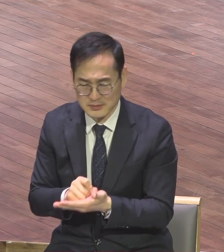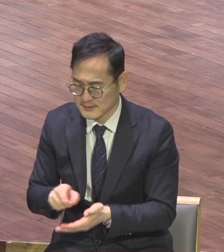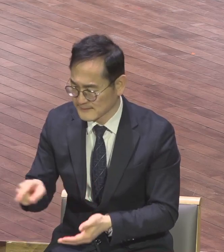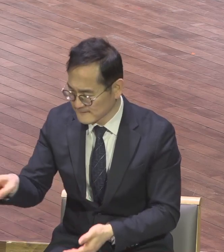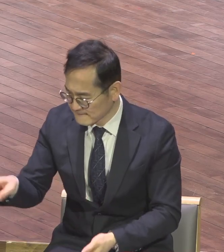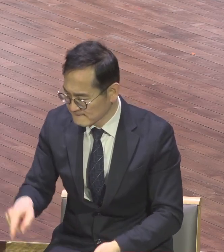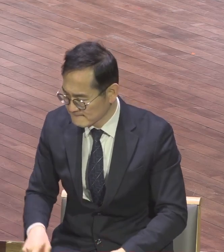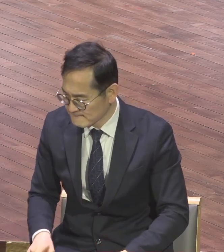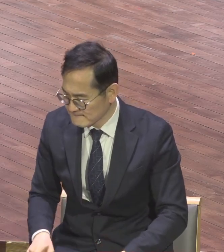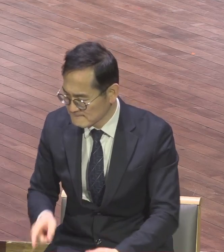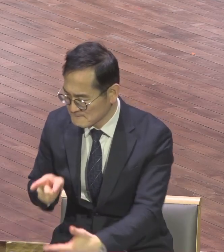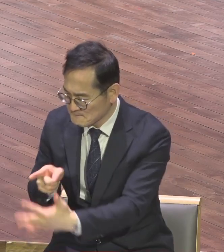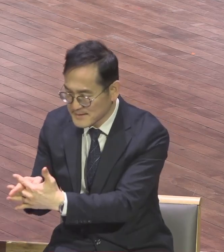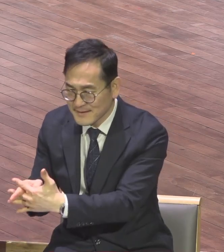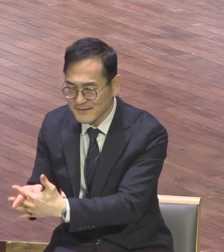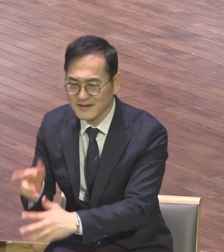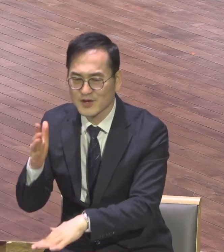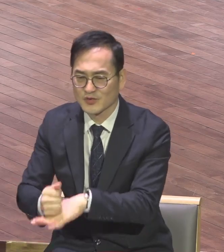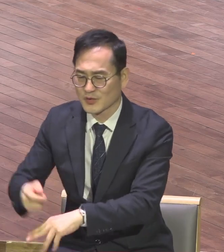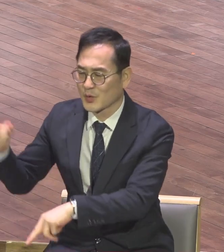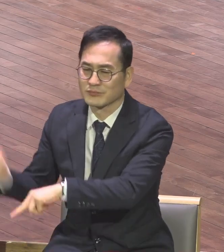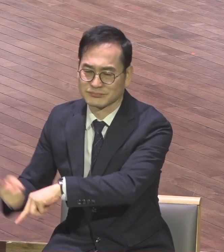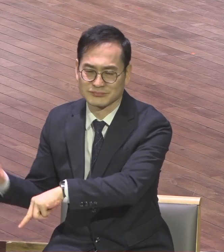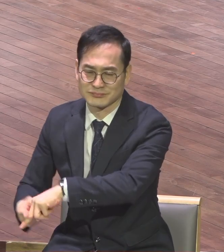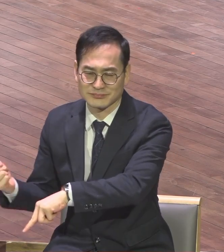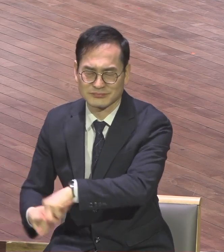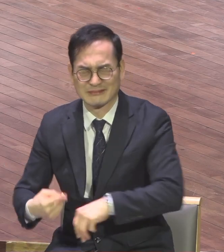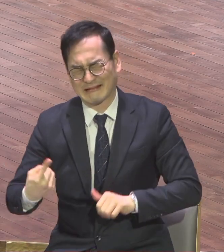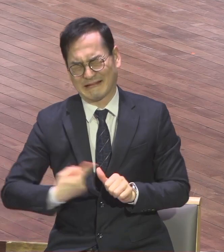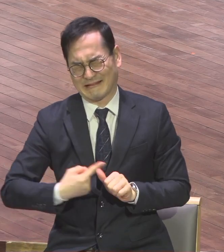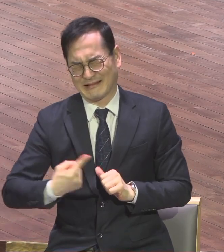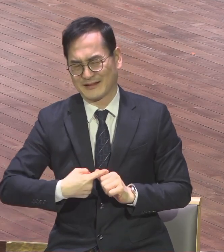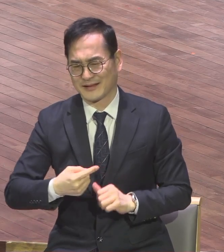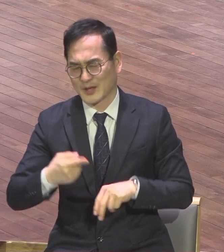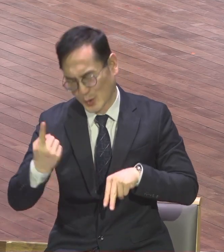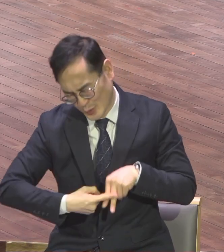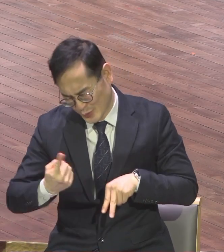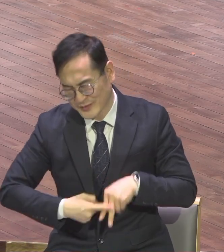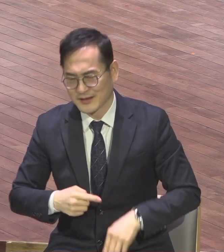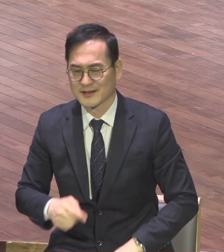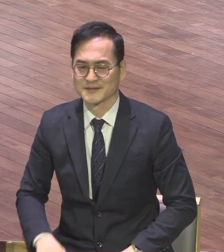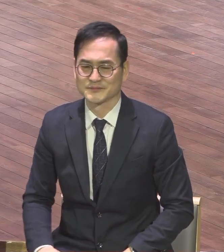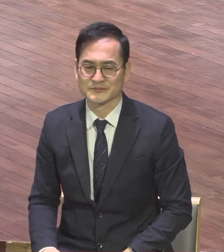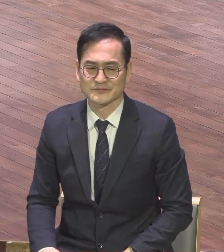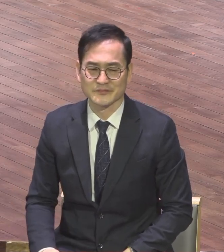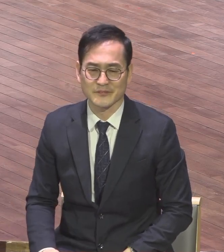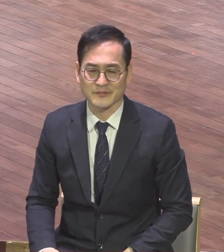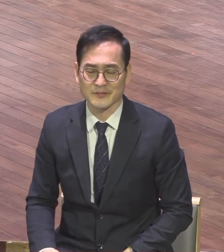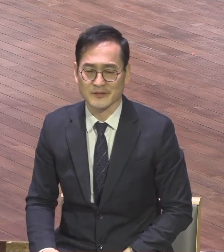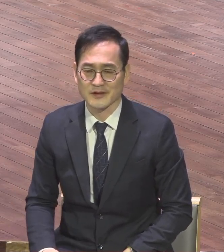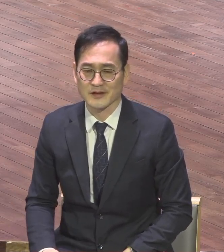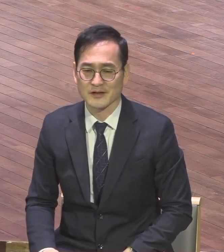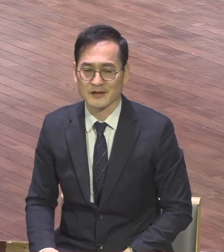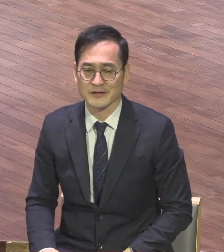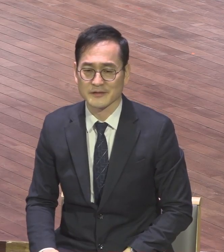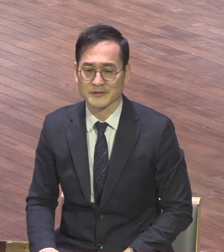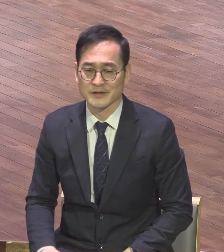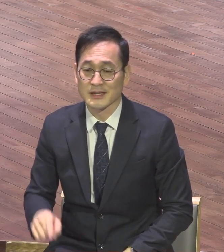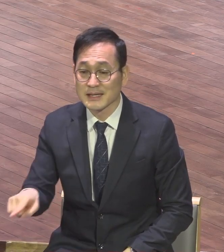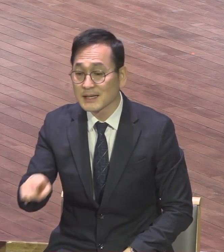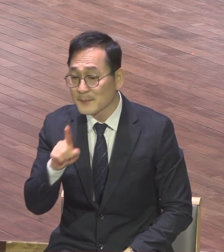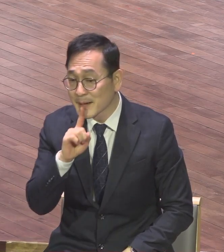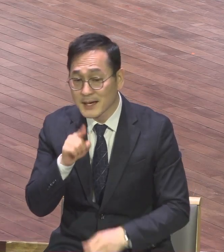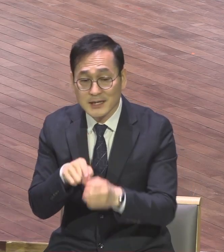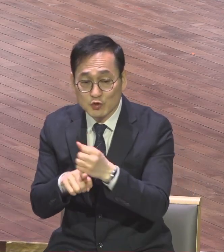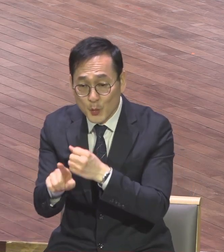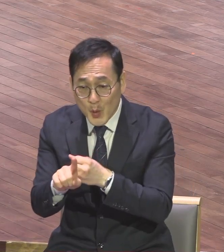과거를 말씀드린 이유는요. 저는 복음도 그렇게 알았습니다. 예수는 그리스도 모든 문제 결자